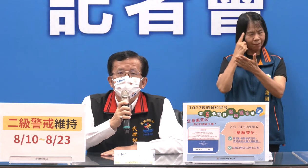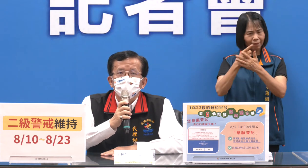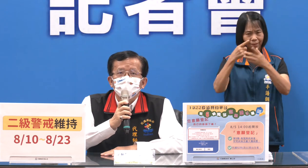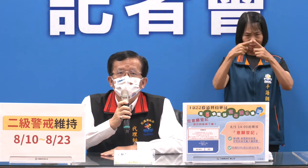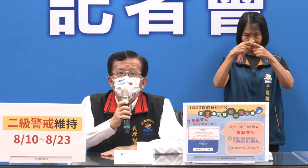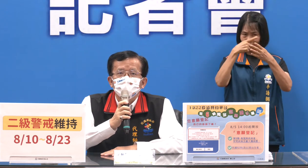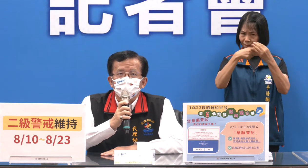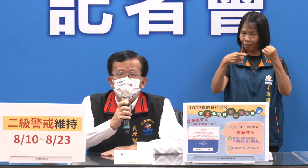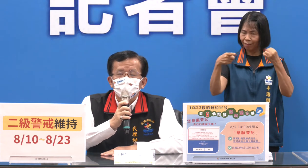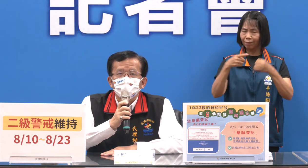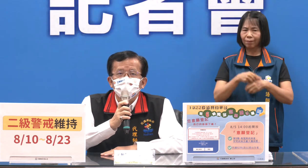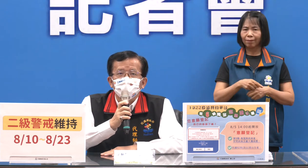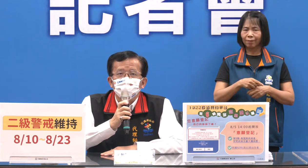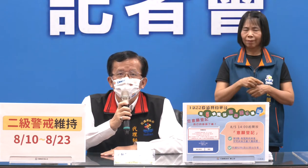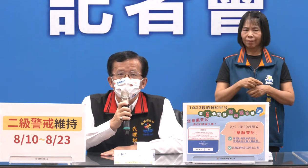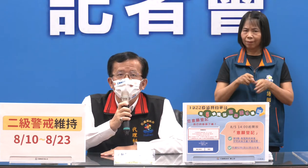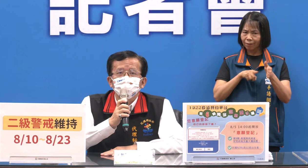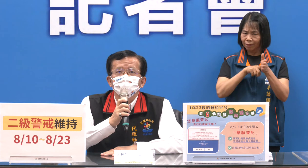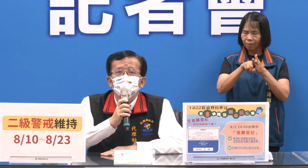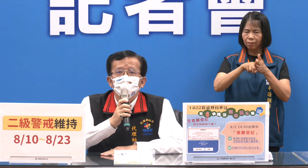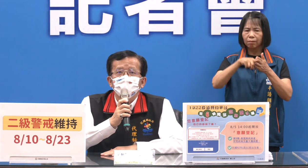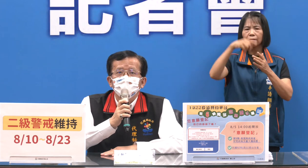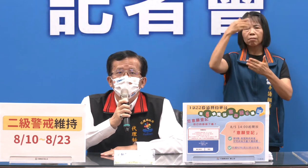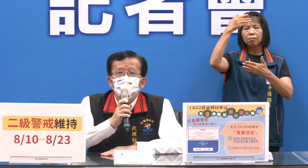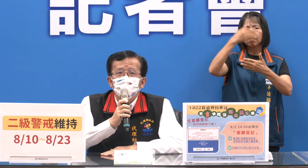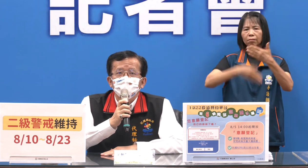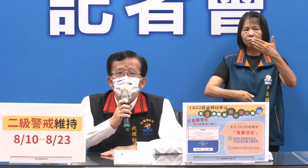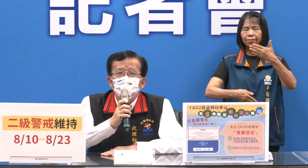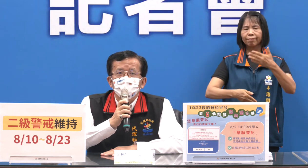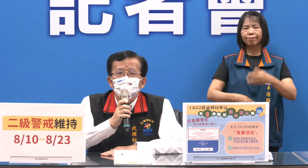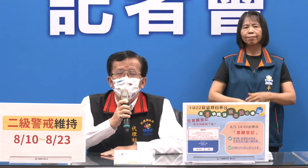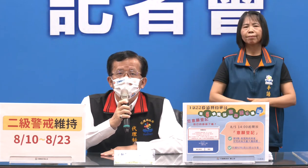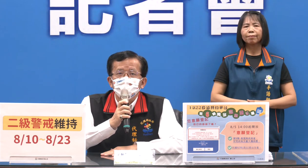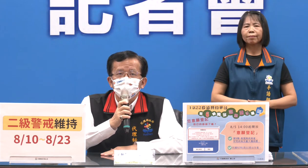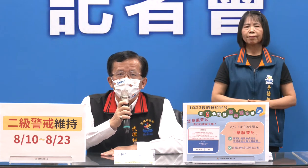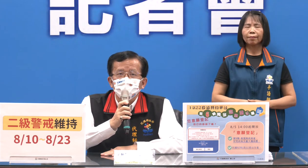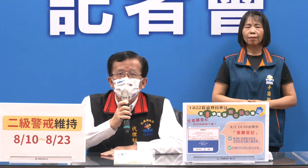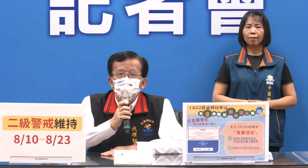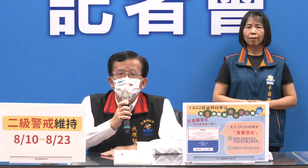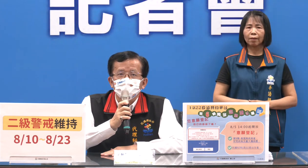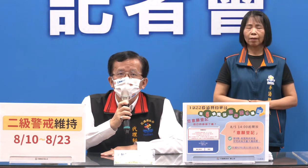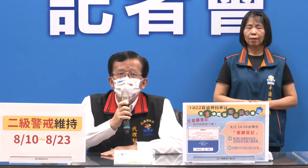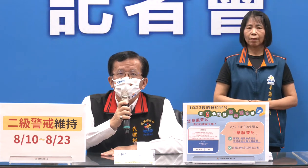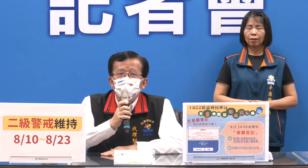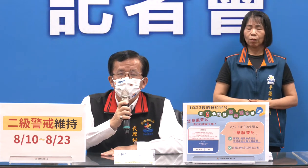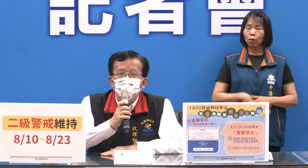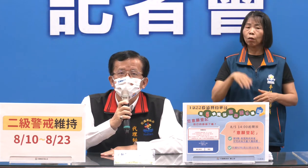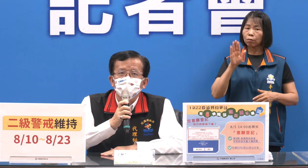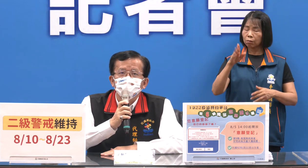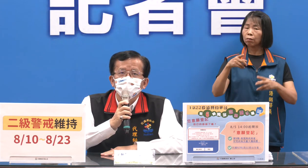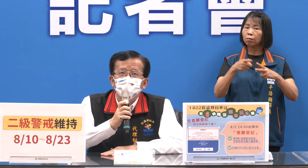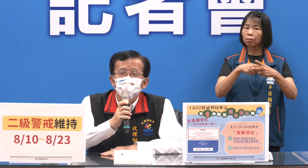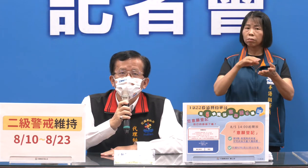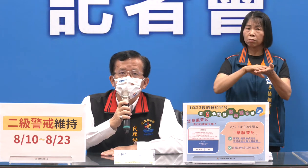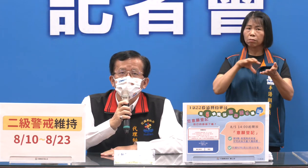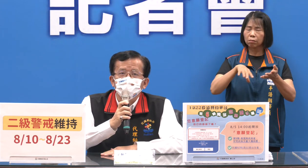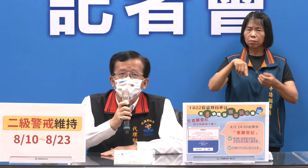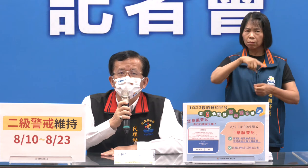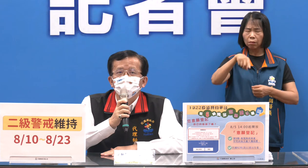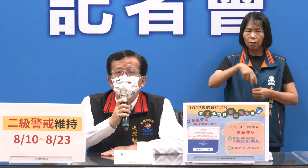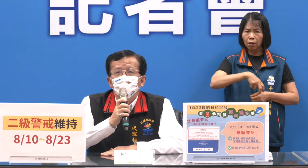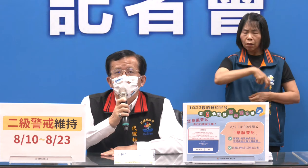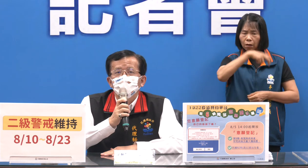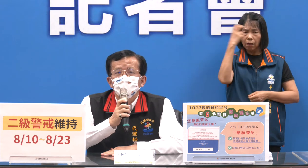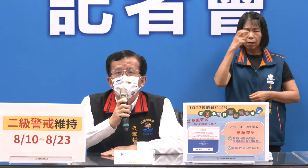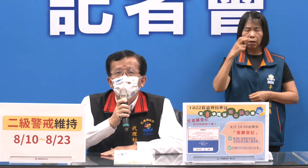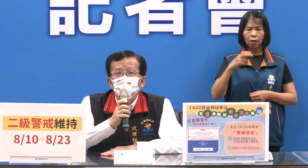数直接调降。那么所以有些诊所一夜之间他发觉怎么